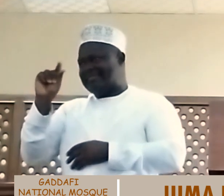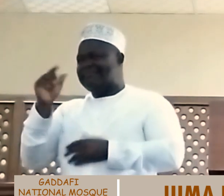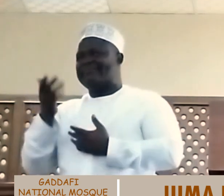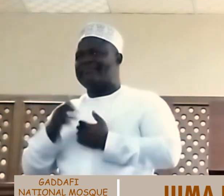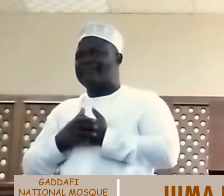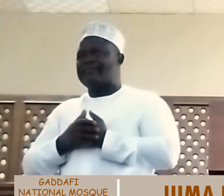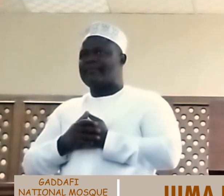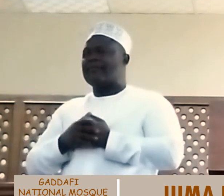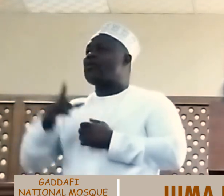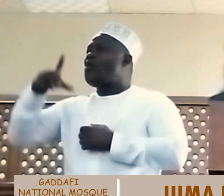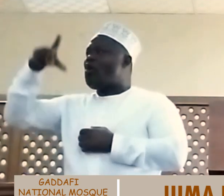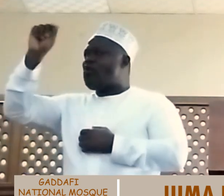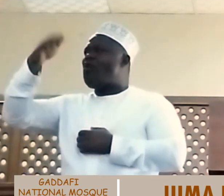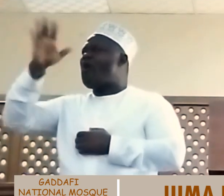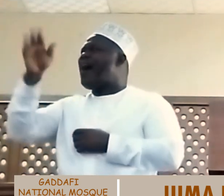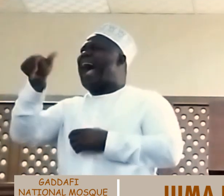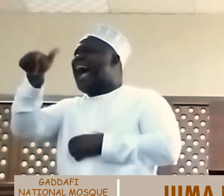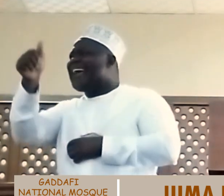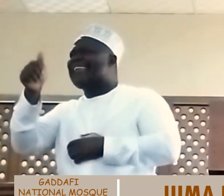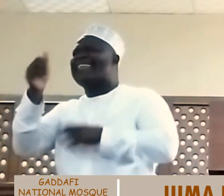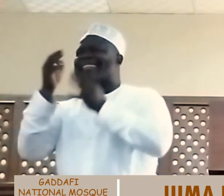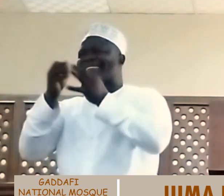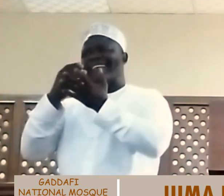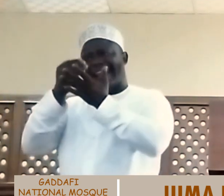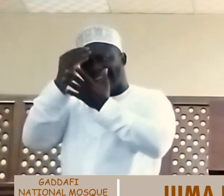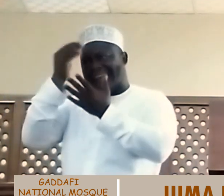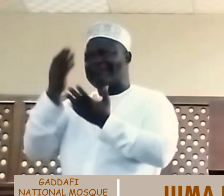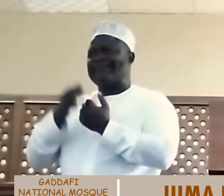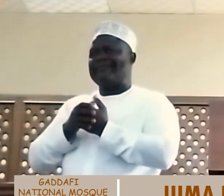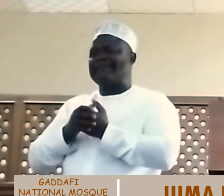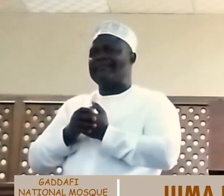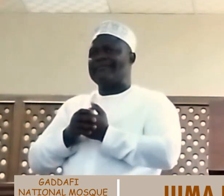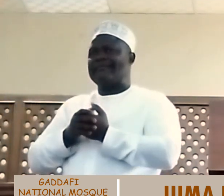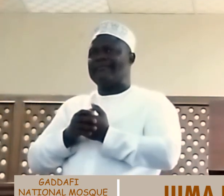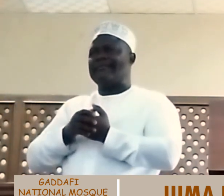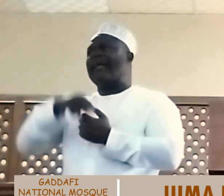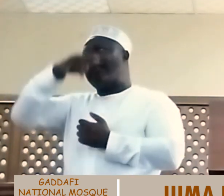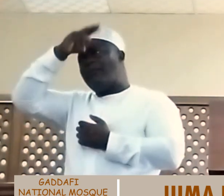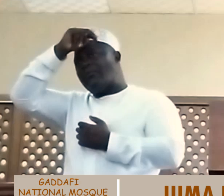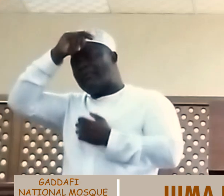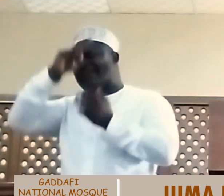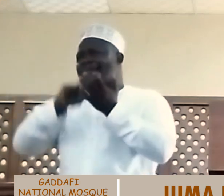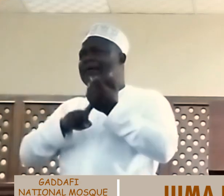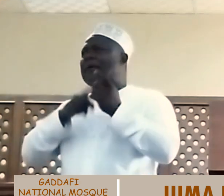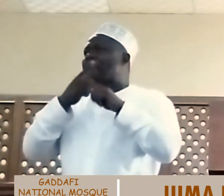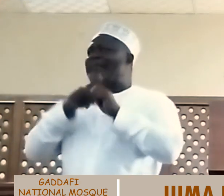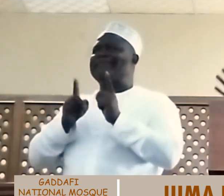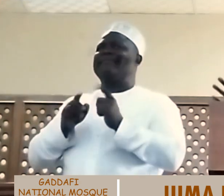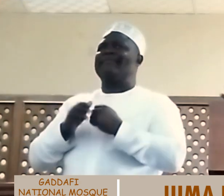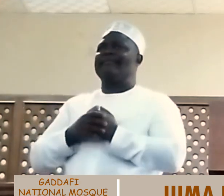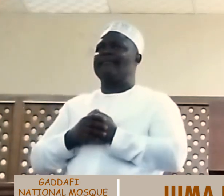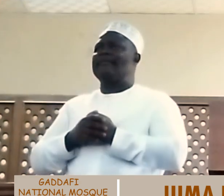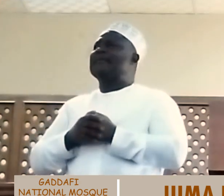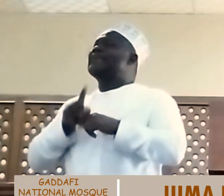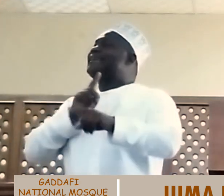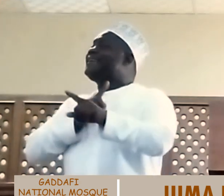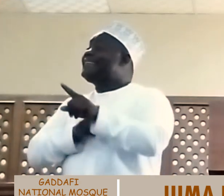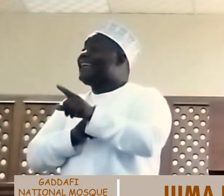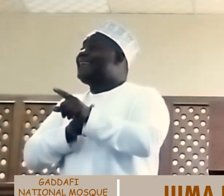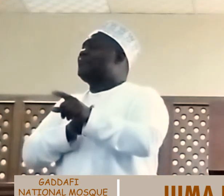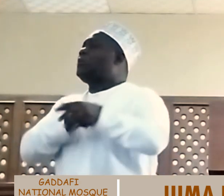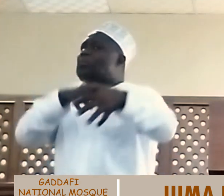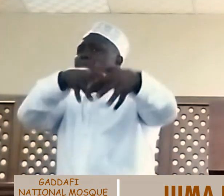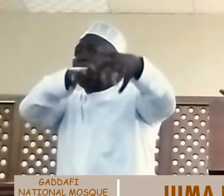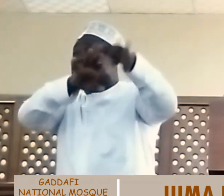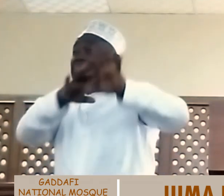n'agikomya bwe yagikomya, n'agenda n'asoma ebirala. Naye mu kwogera mu kuziika kwe nga